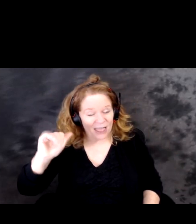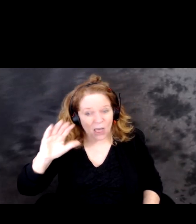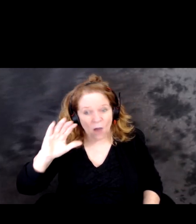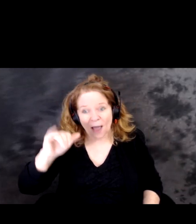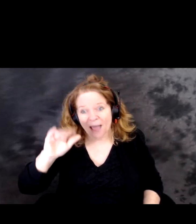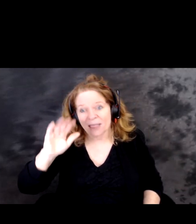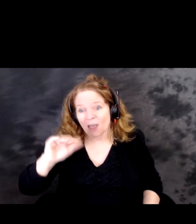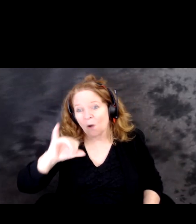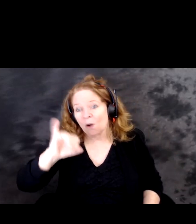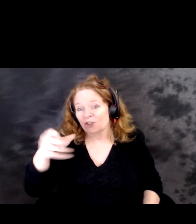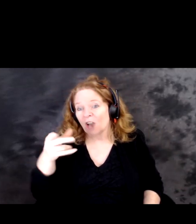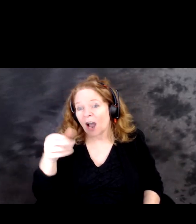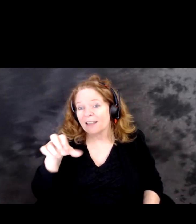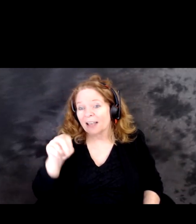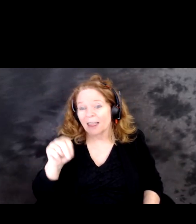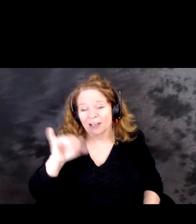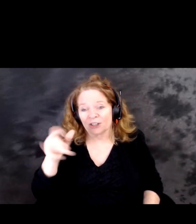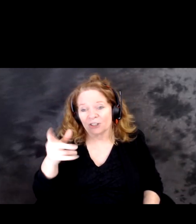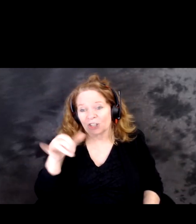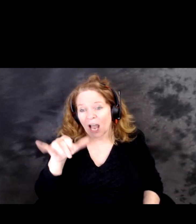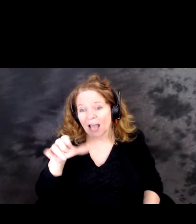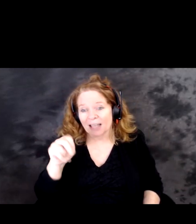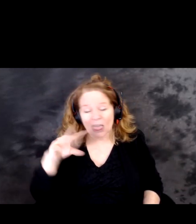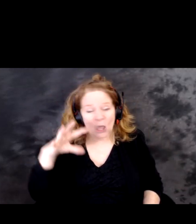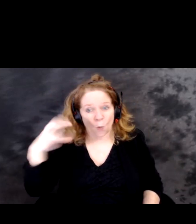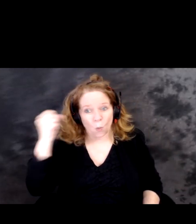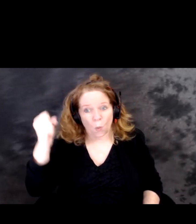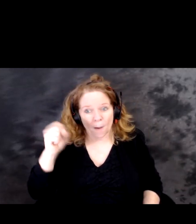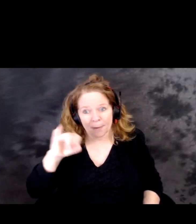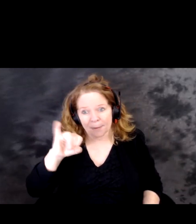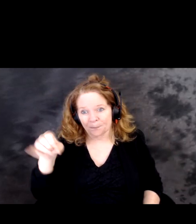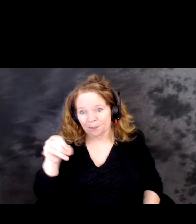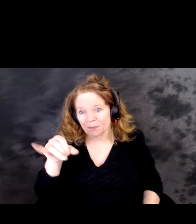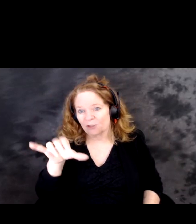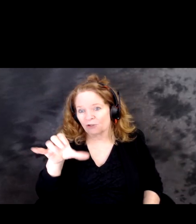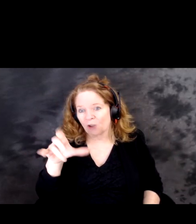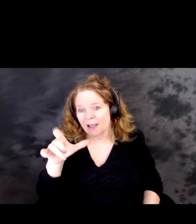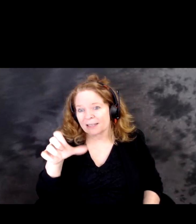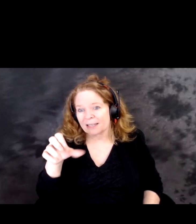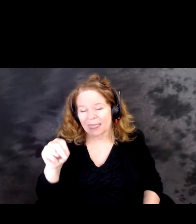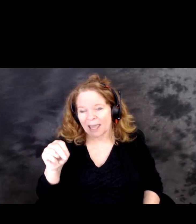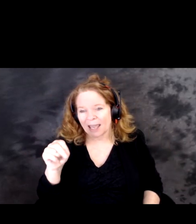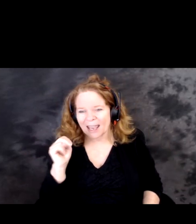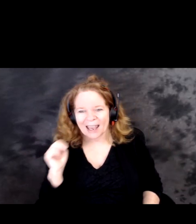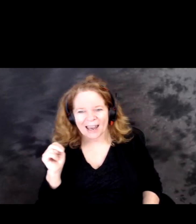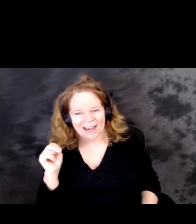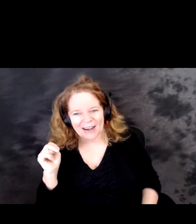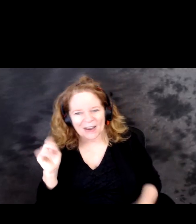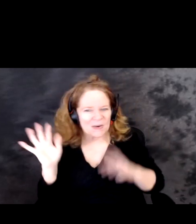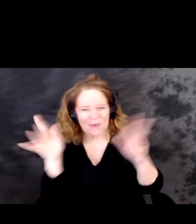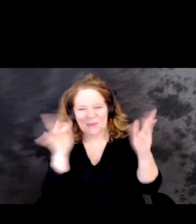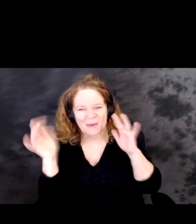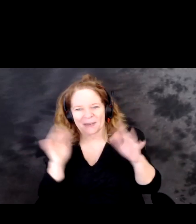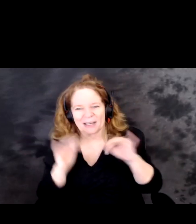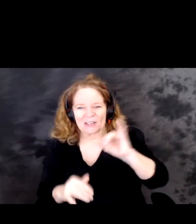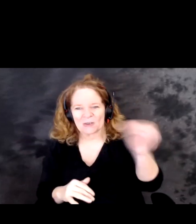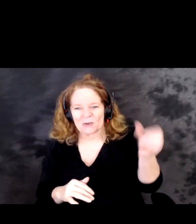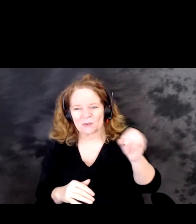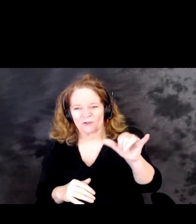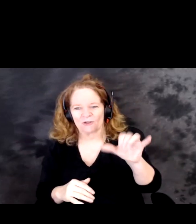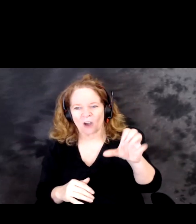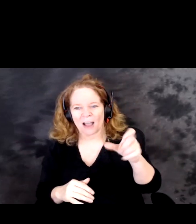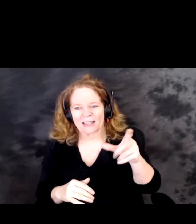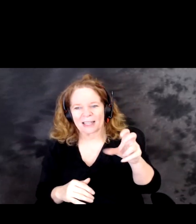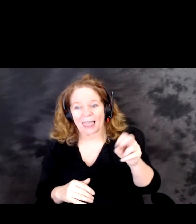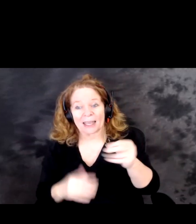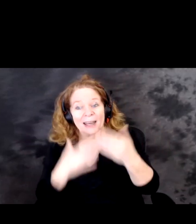hola, Jocelyn. Jocelyn, Jocelyn. Hola, whoop, Jocelyn, whoop. Whoopity doo,